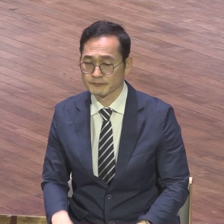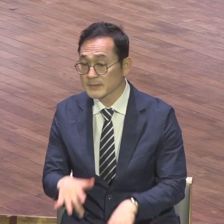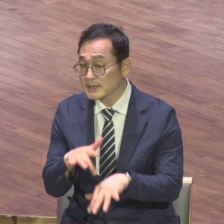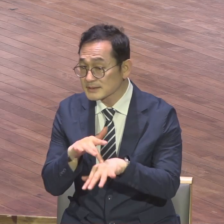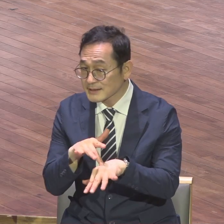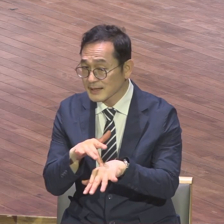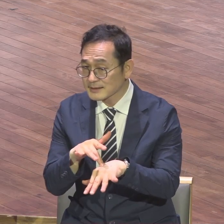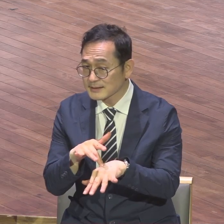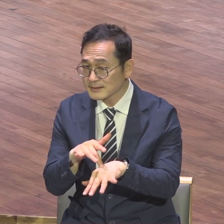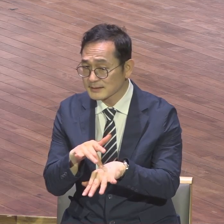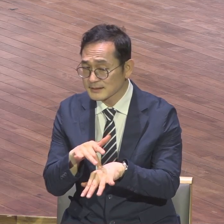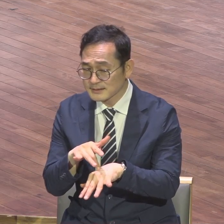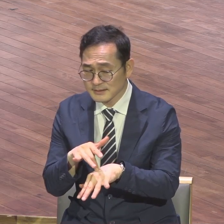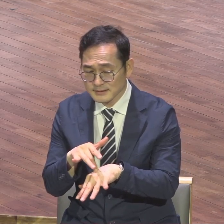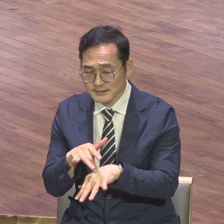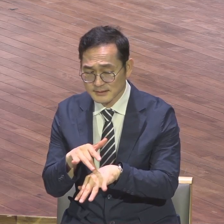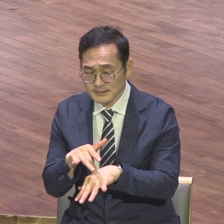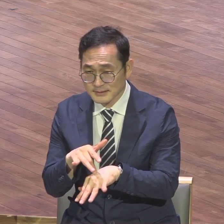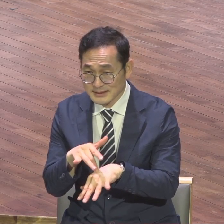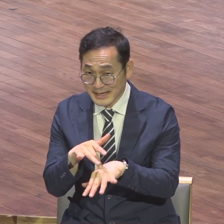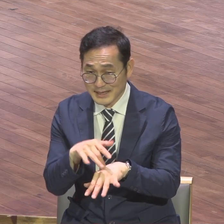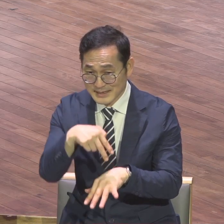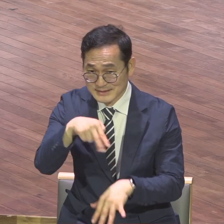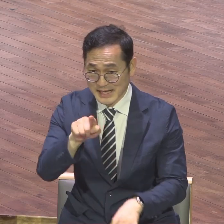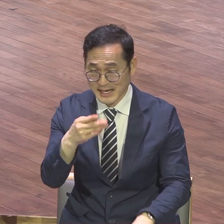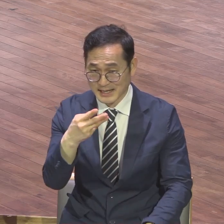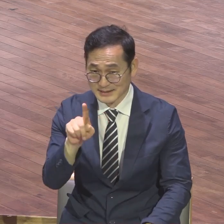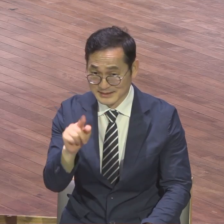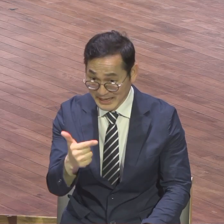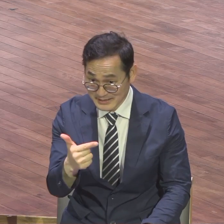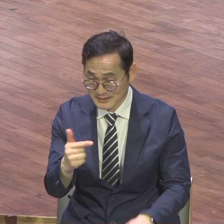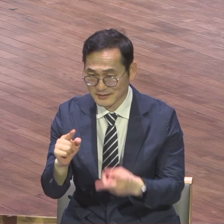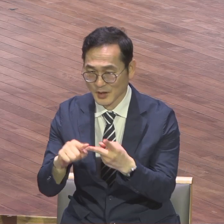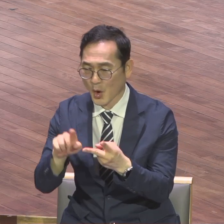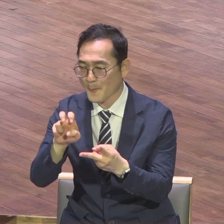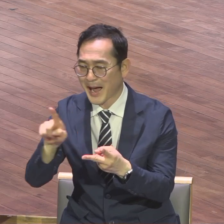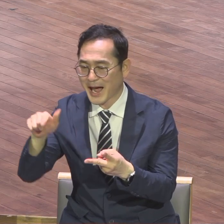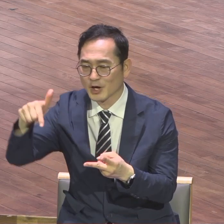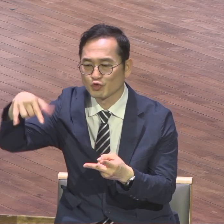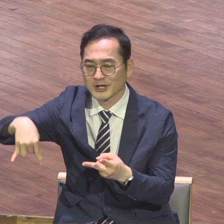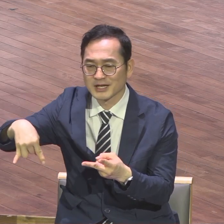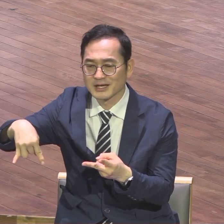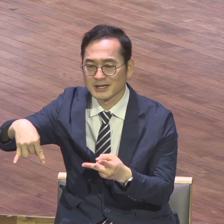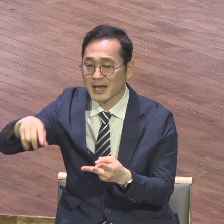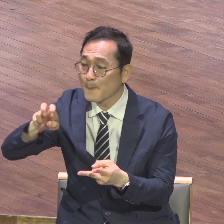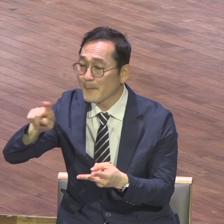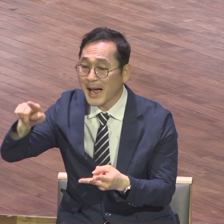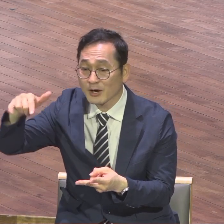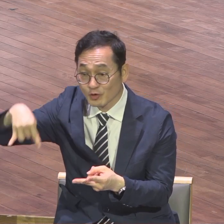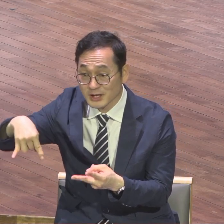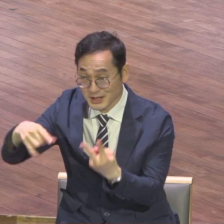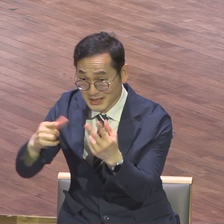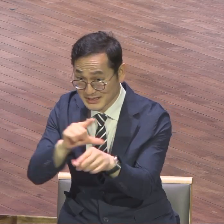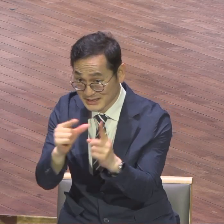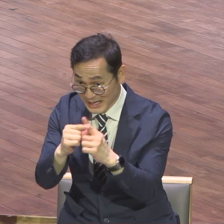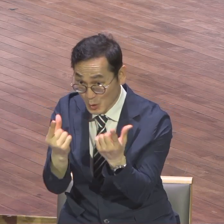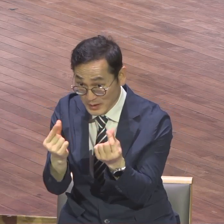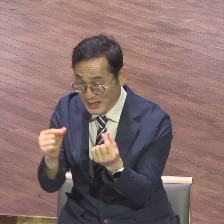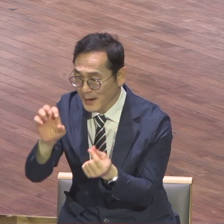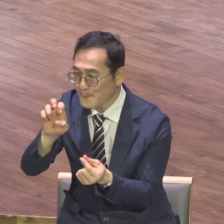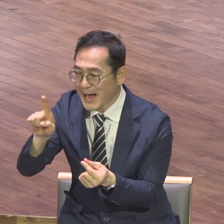사탄의 다른 이름이 뭐예요? 마귀입니다. 마귀. 마귀의 뜻이 뭐예요? 이간자라는 뜻이에요.